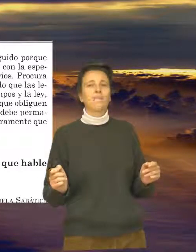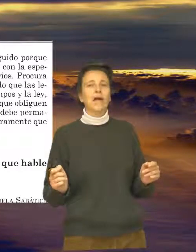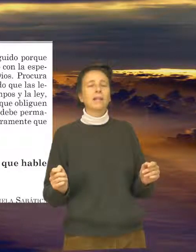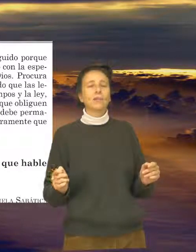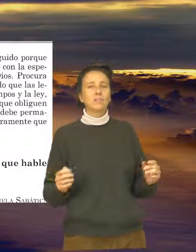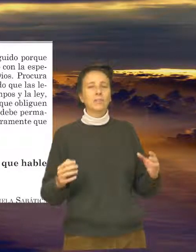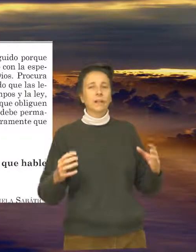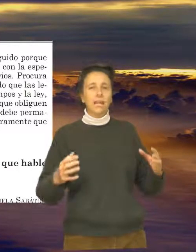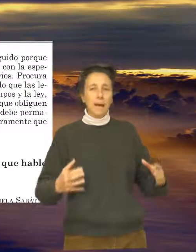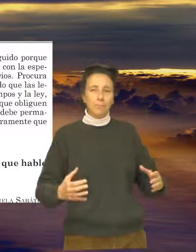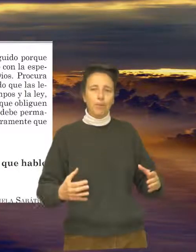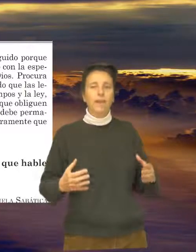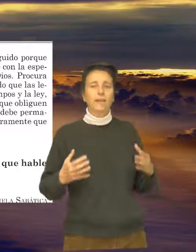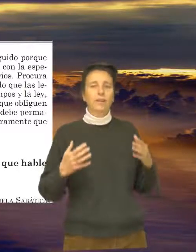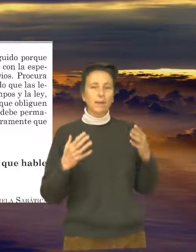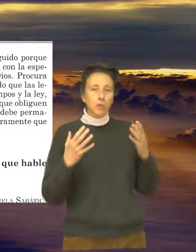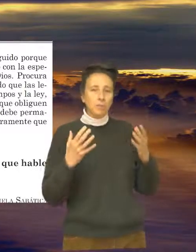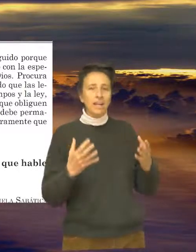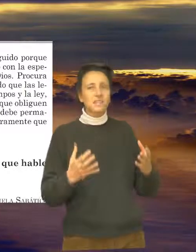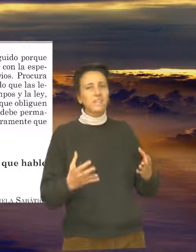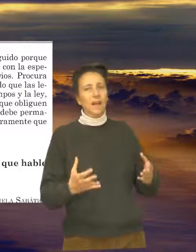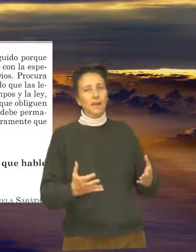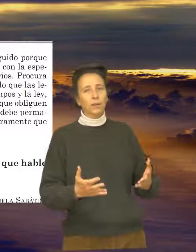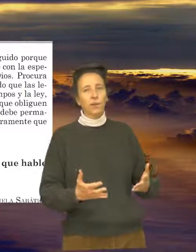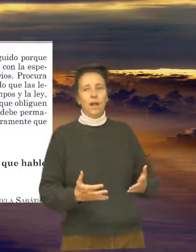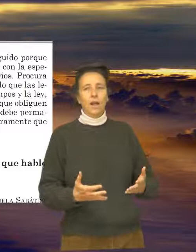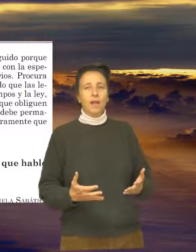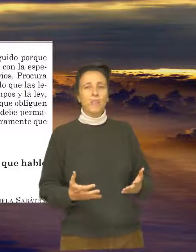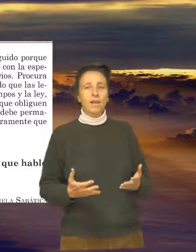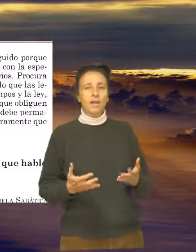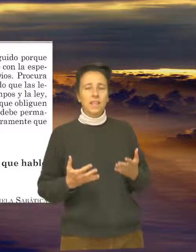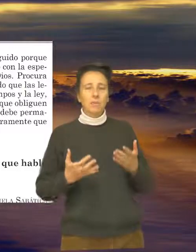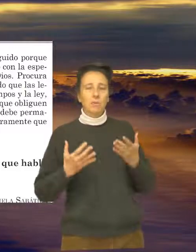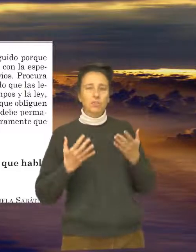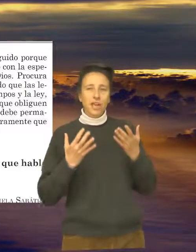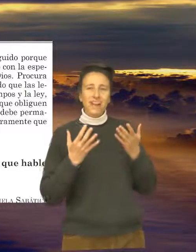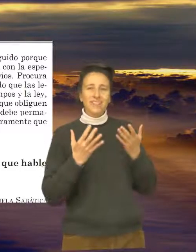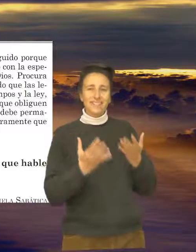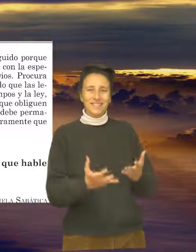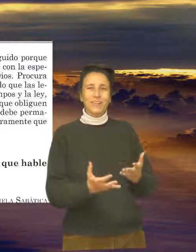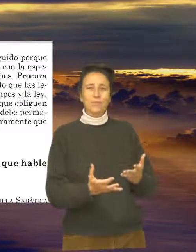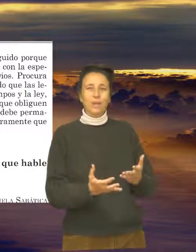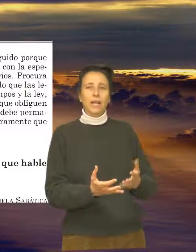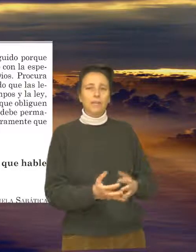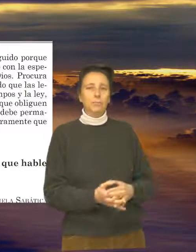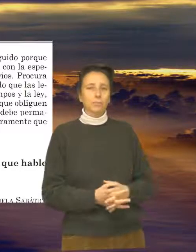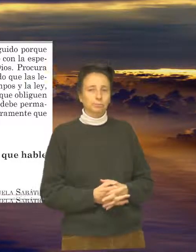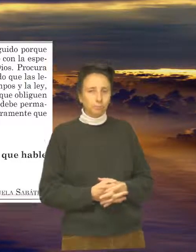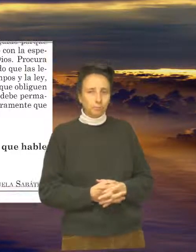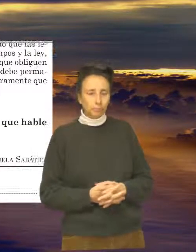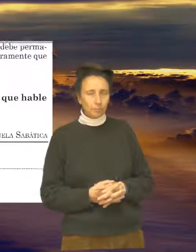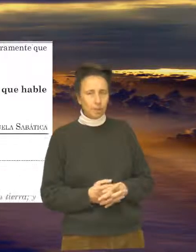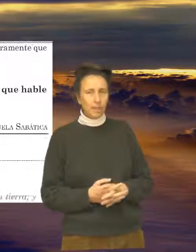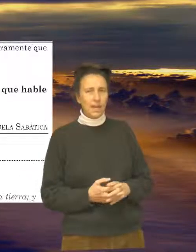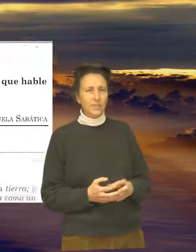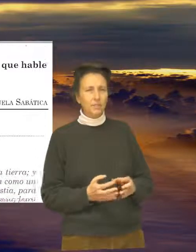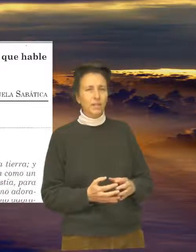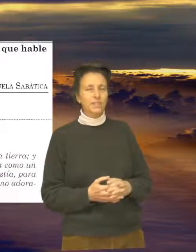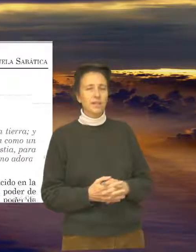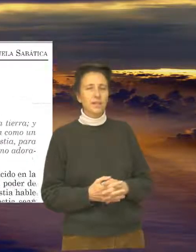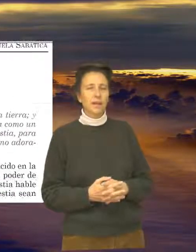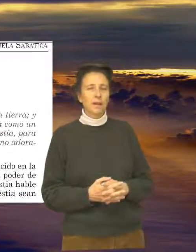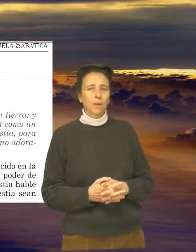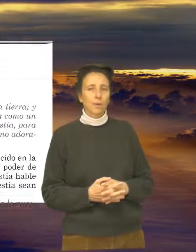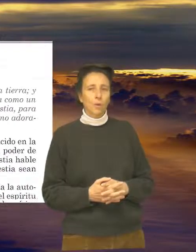estrictamente hablando, es decir, le da poder, hace que vuelva al escenario, hace que de nuevo sea significativo. Y de